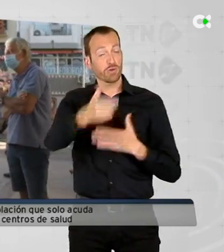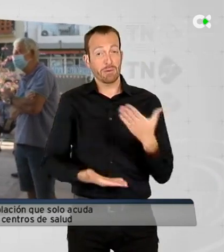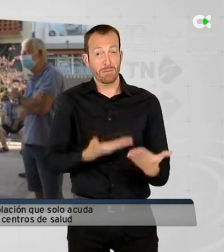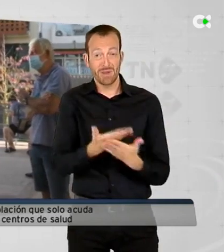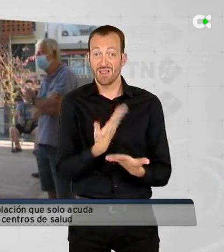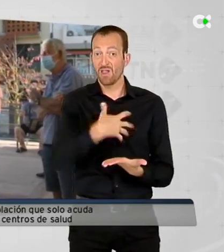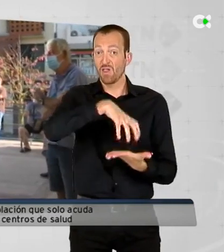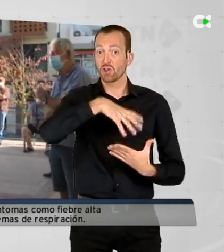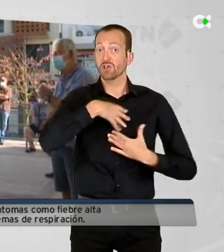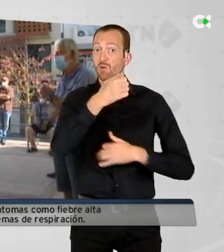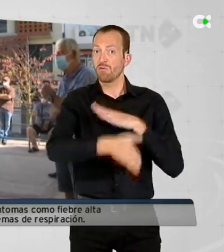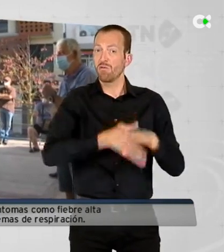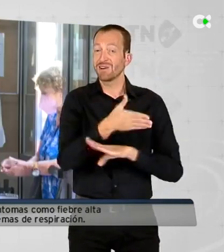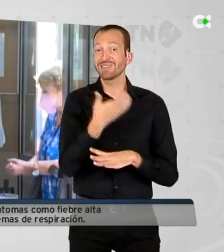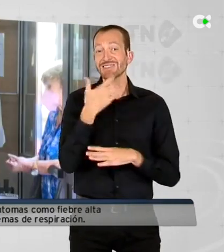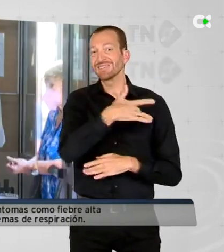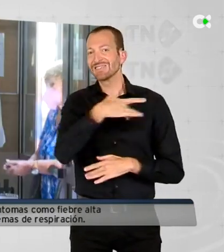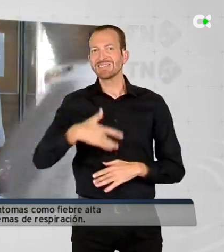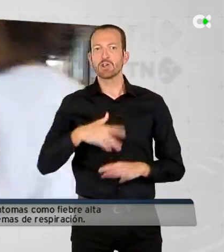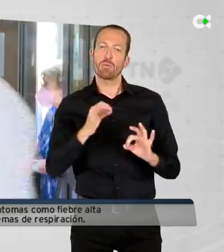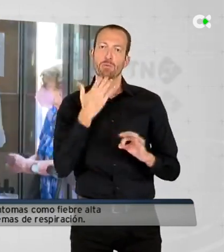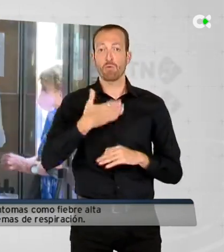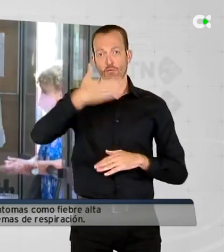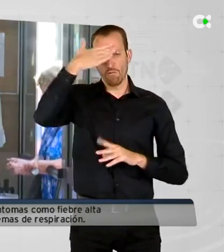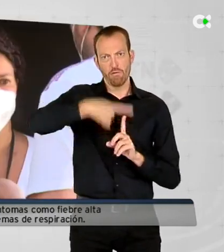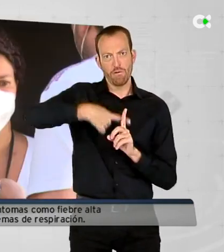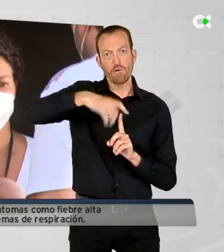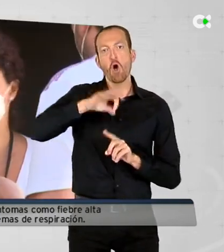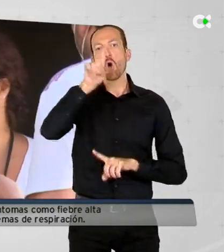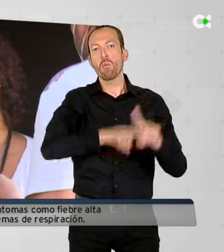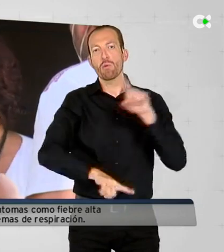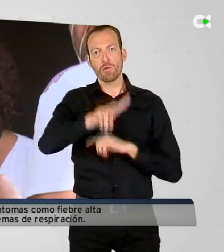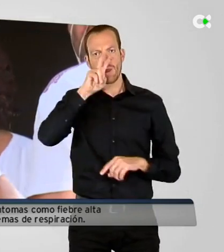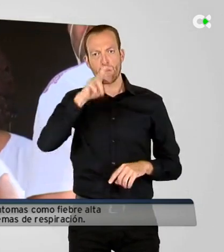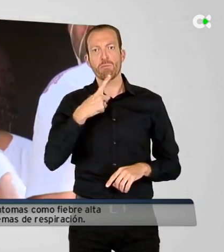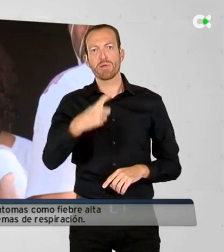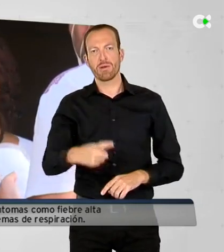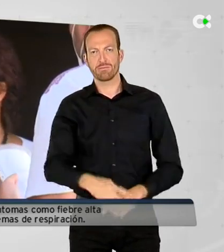acuda a los centros de salud, si tienen síntomas como fiebre alta o problemas de respiración.